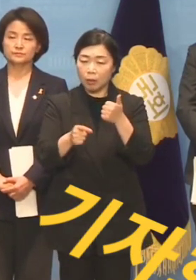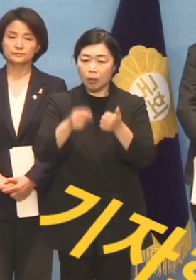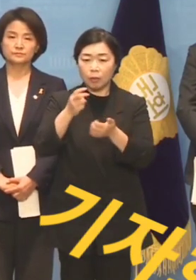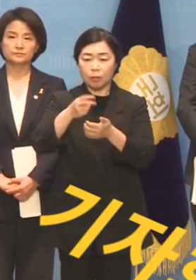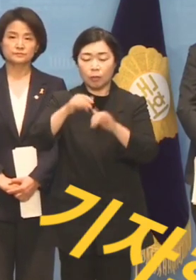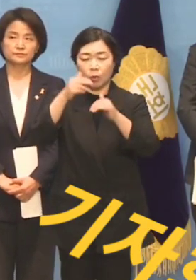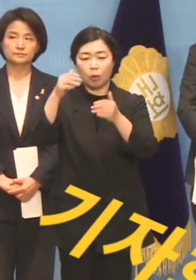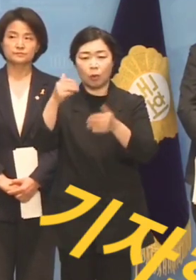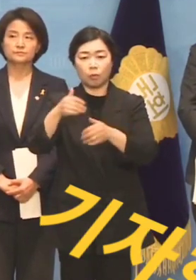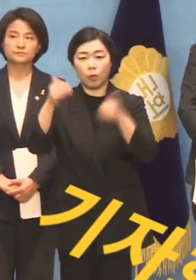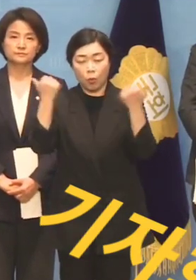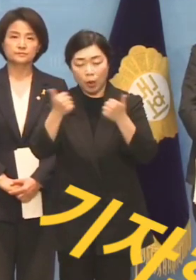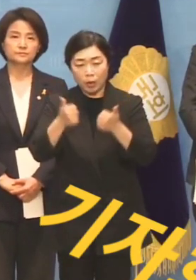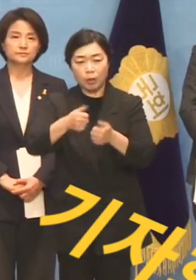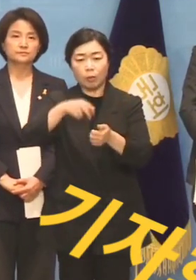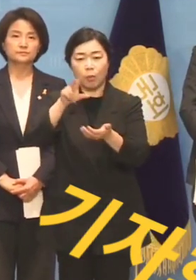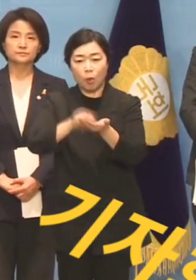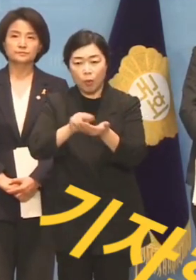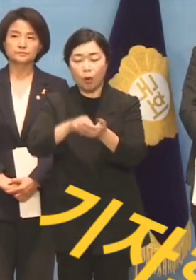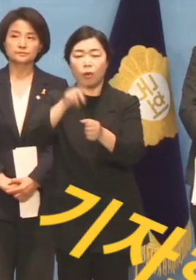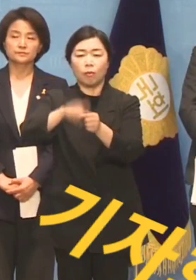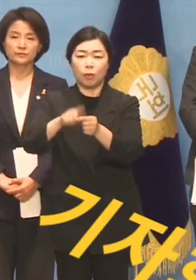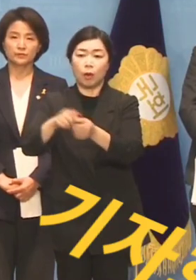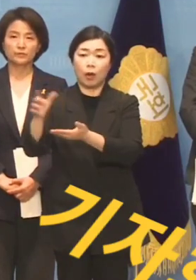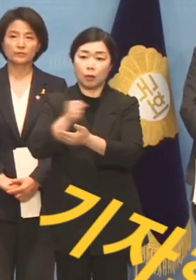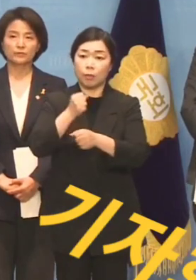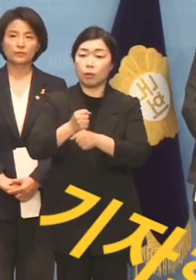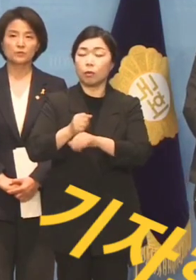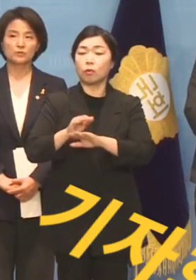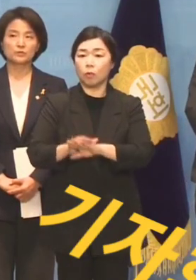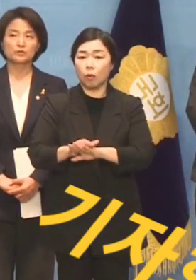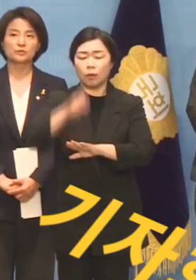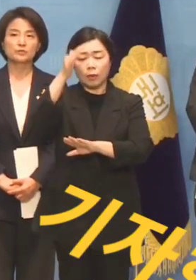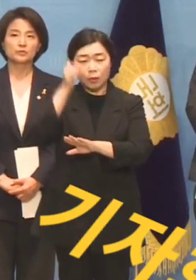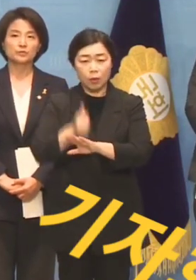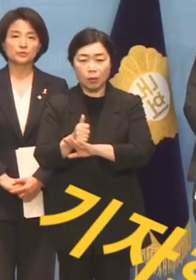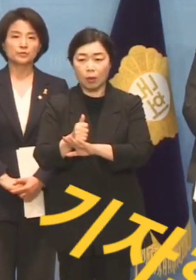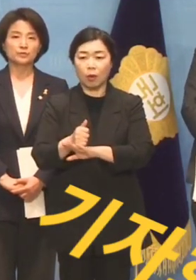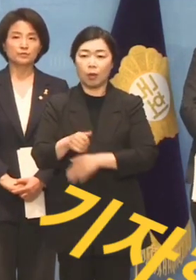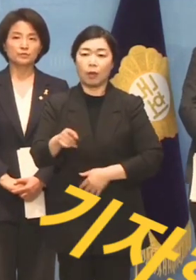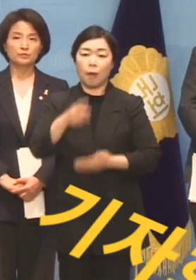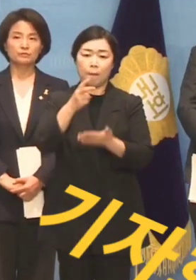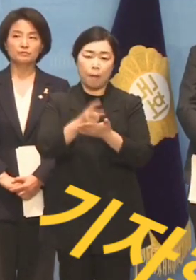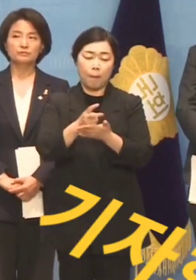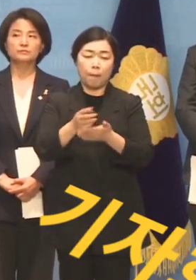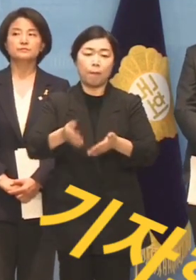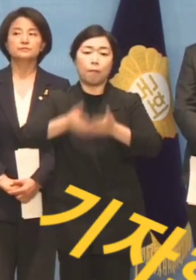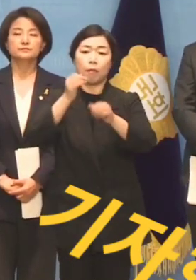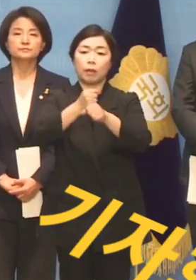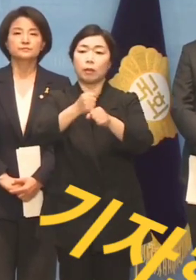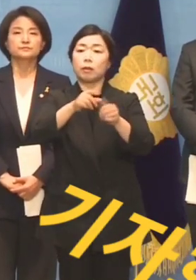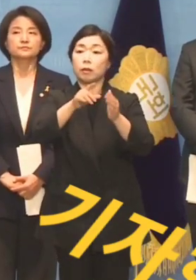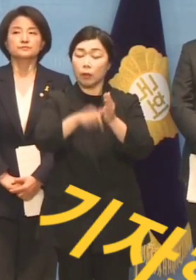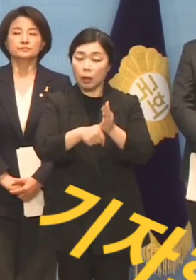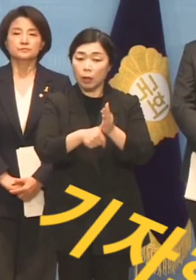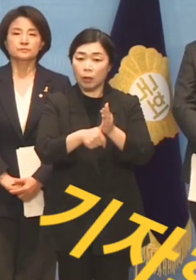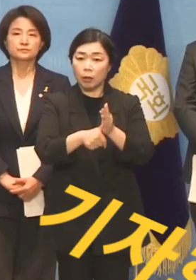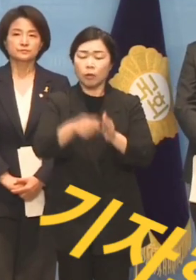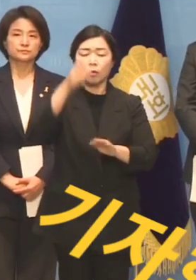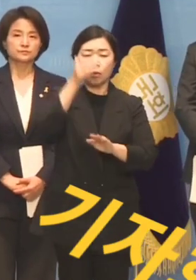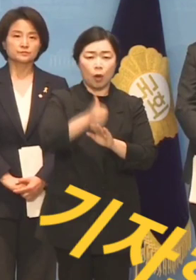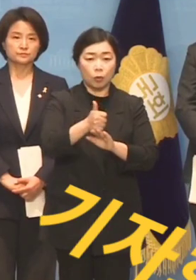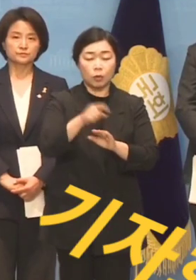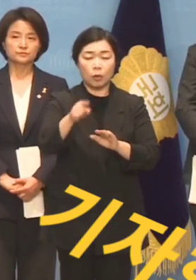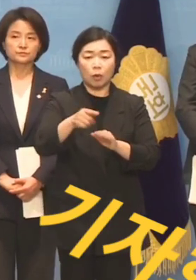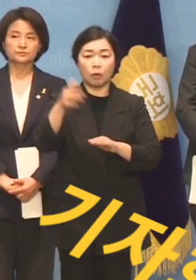만들고 그 이후에 최종적으로 여야 협상대표들이 단일한 법안을 만들어내는